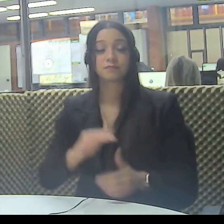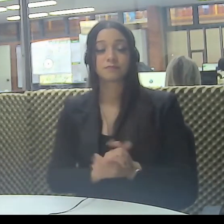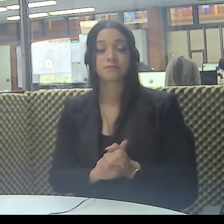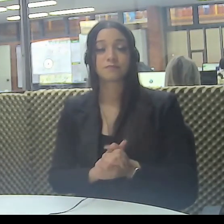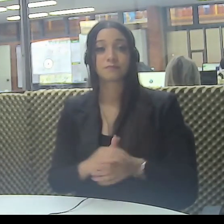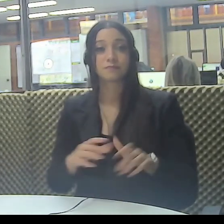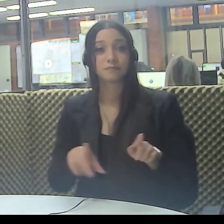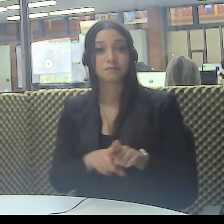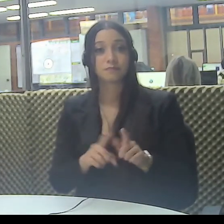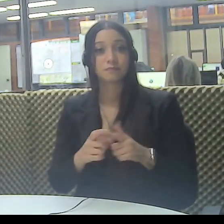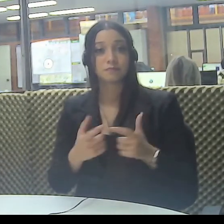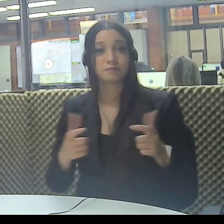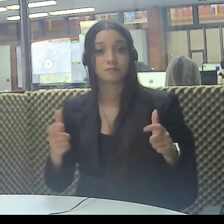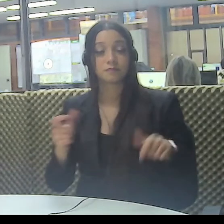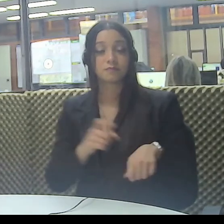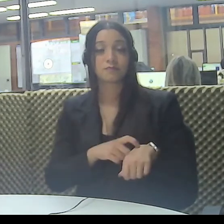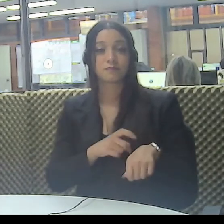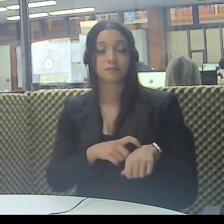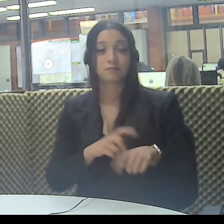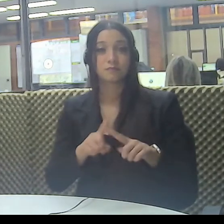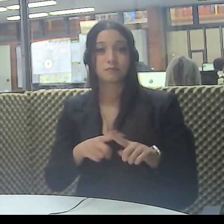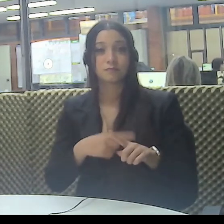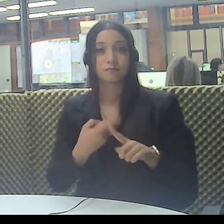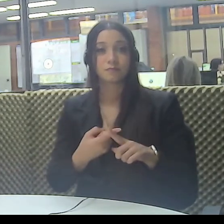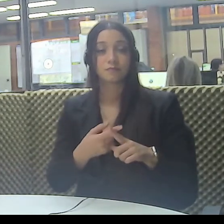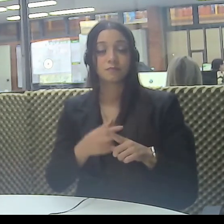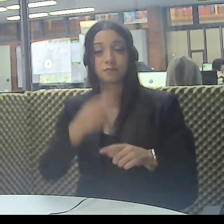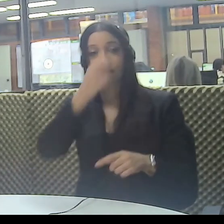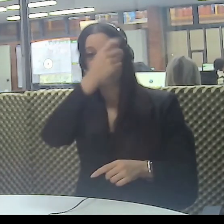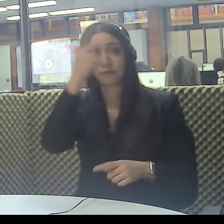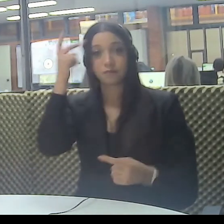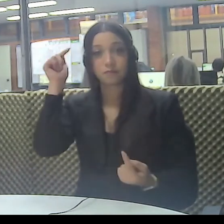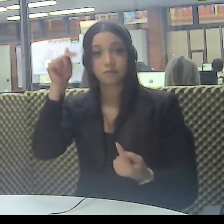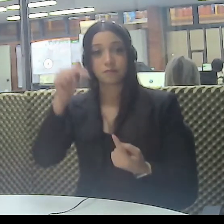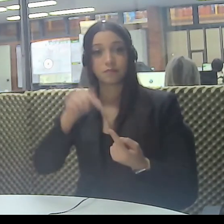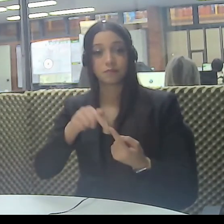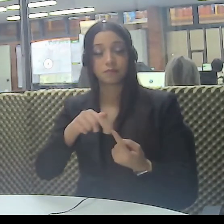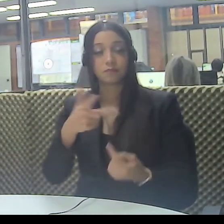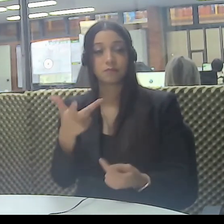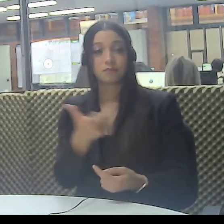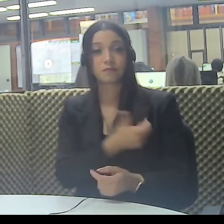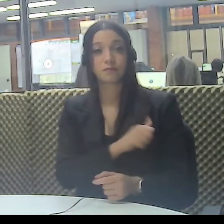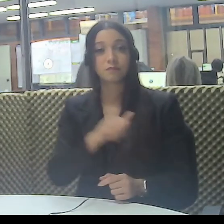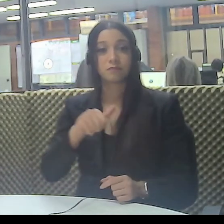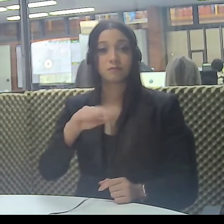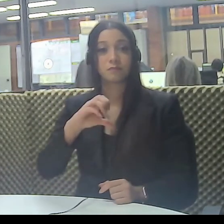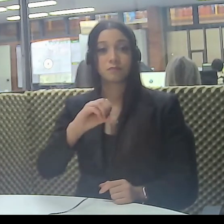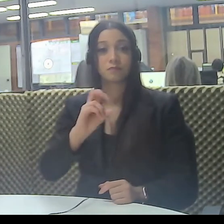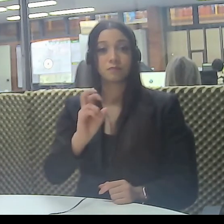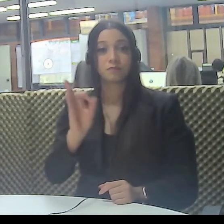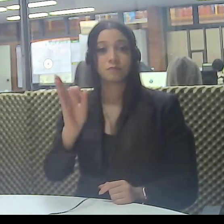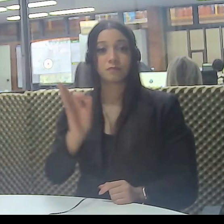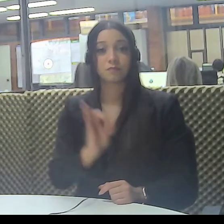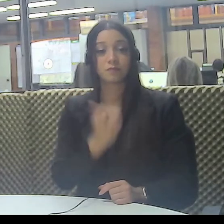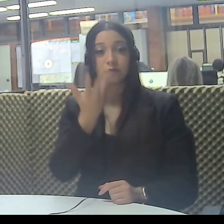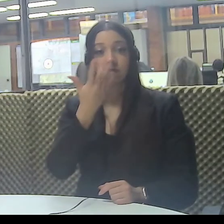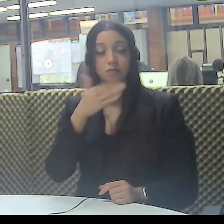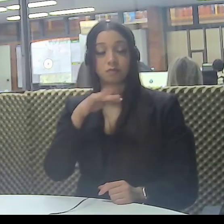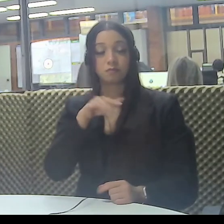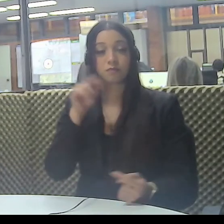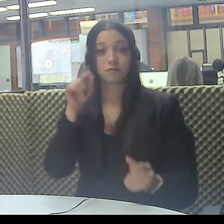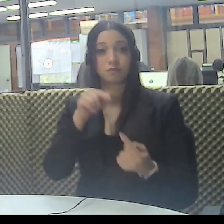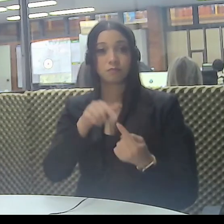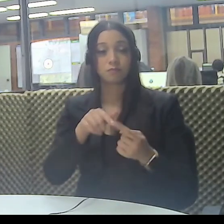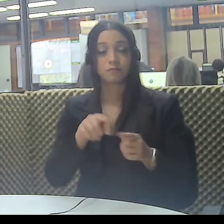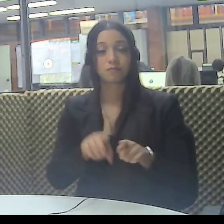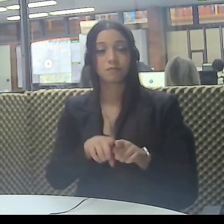Além dessa ampliação do atendimento, a meta da Prefeitura é imunizar imunizar mais de 95% do público-alvo.